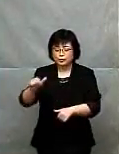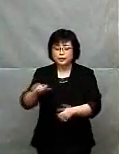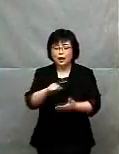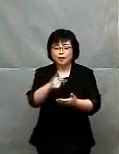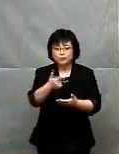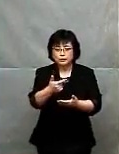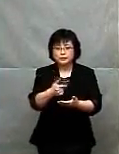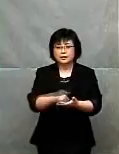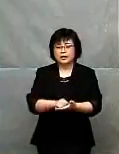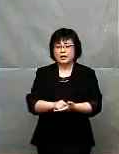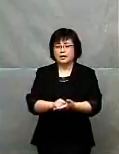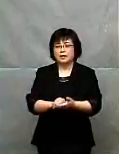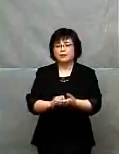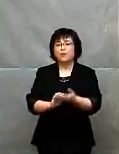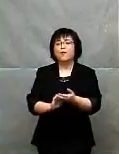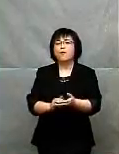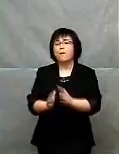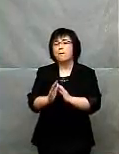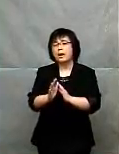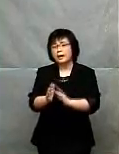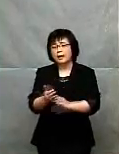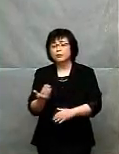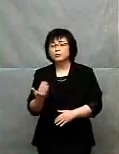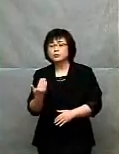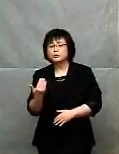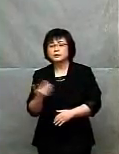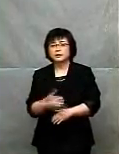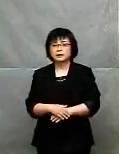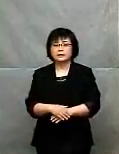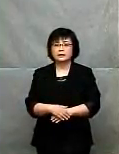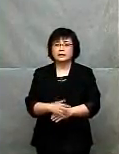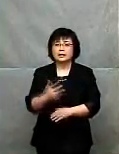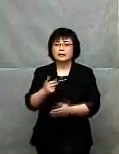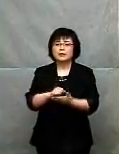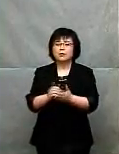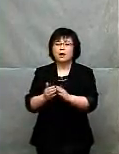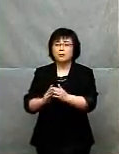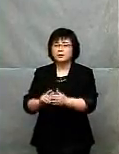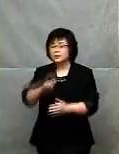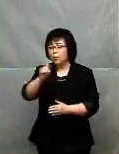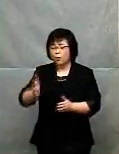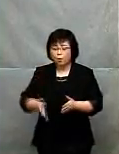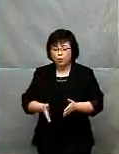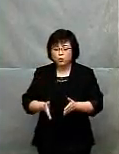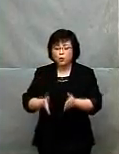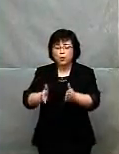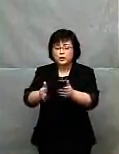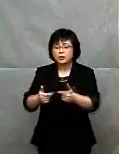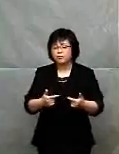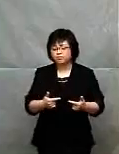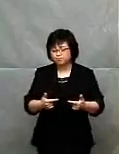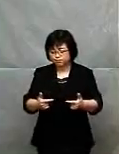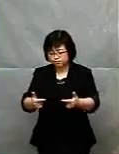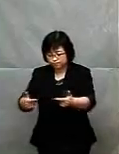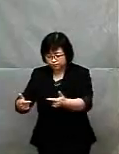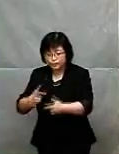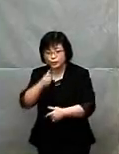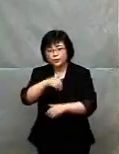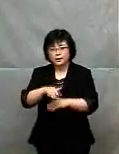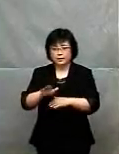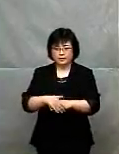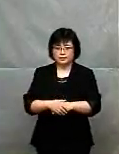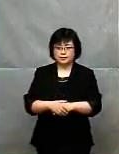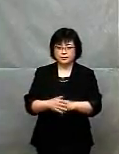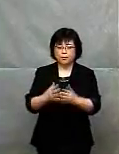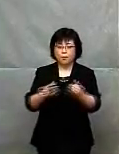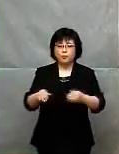形花笠祭りパレード直前に7日町大通りを走行する予定でございます。多く